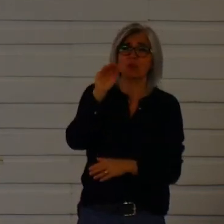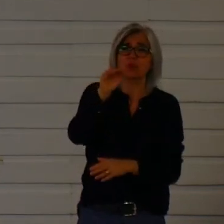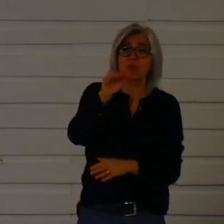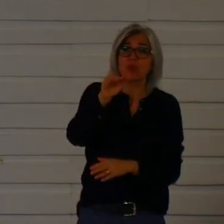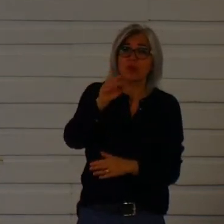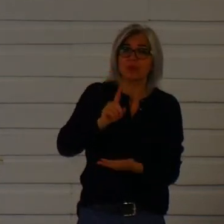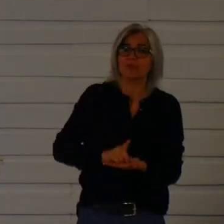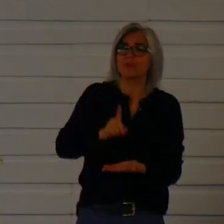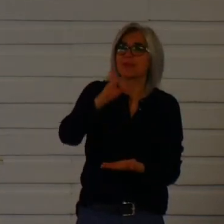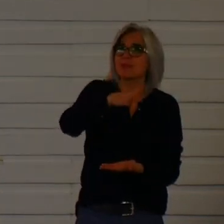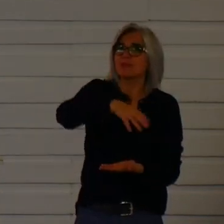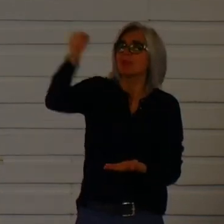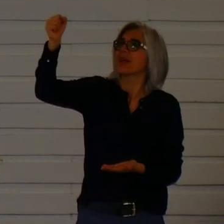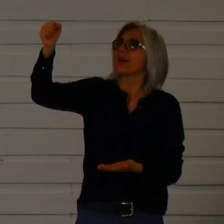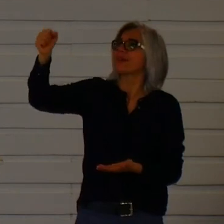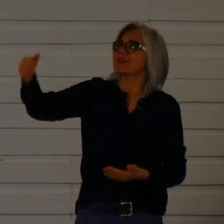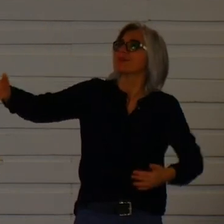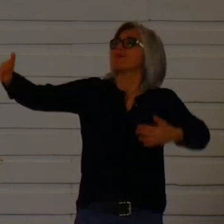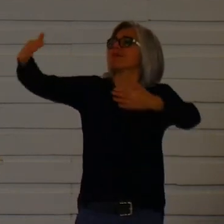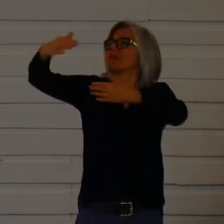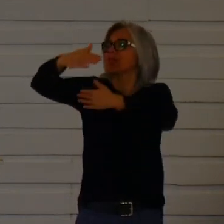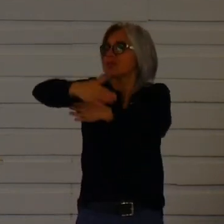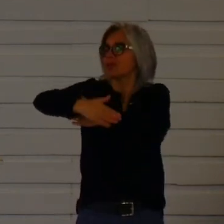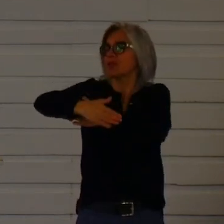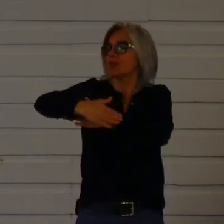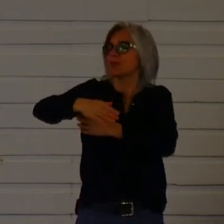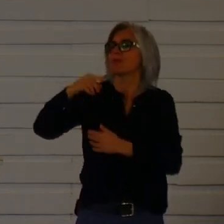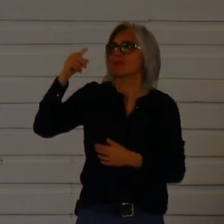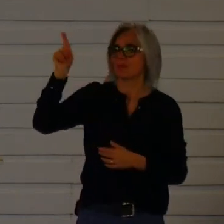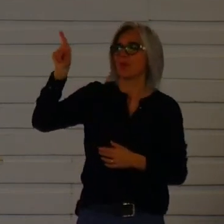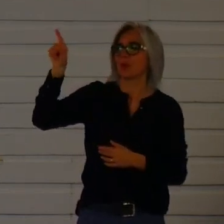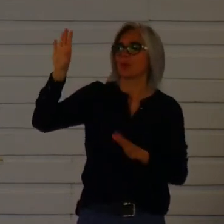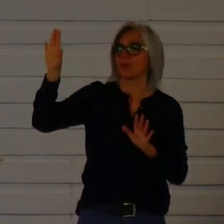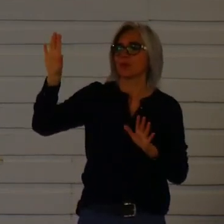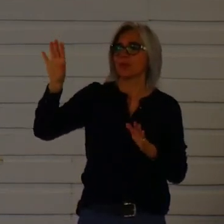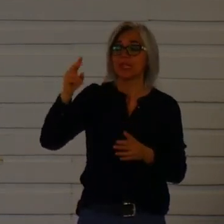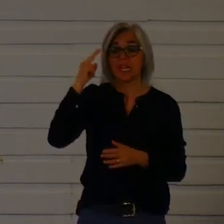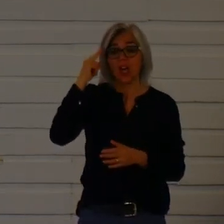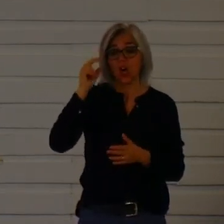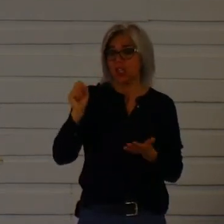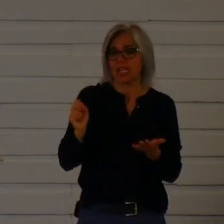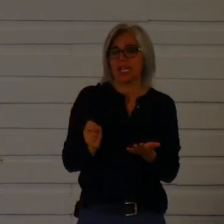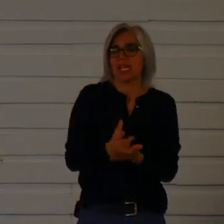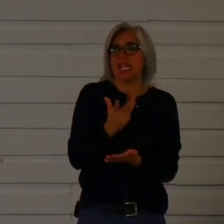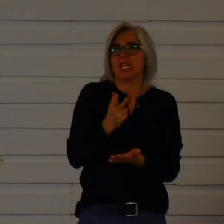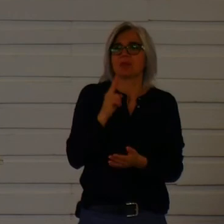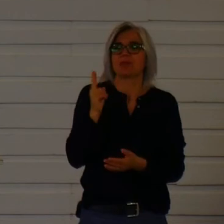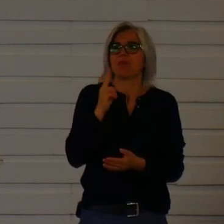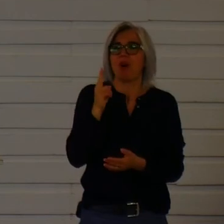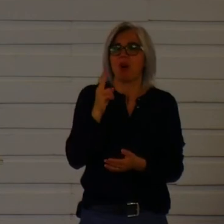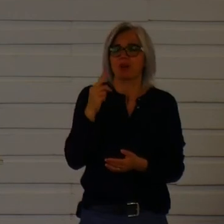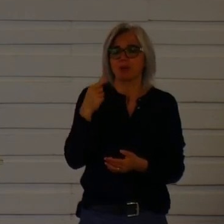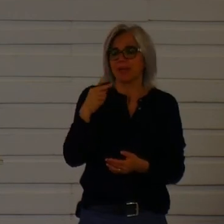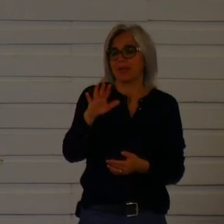Tu sei davanti al Signore. Cristo è morto per te. per te. E allora, come diceva mio